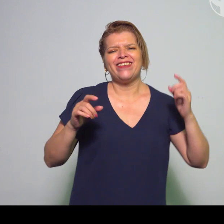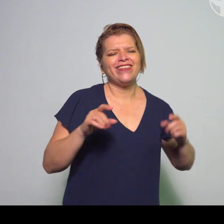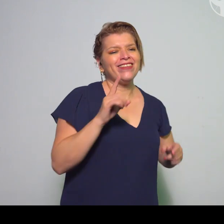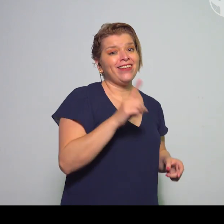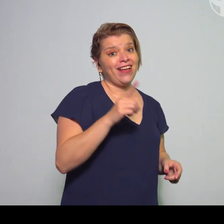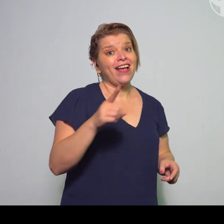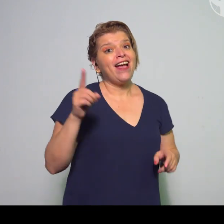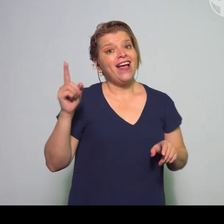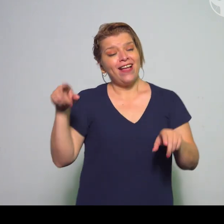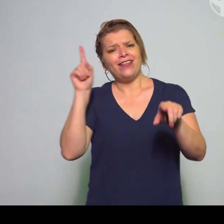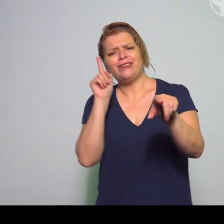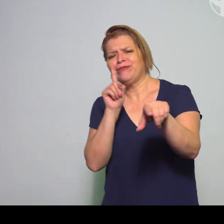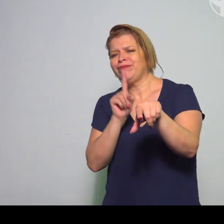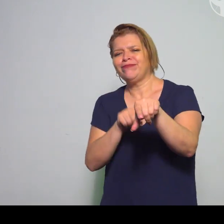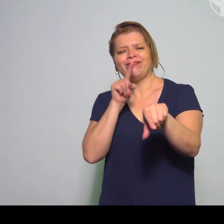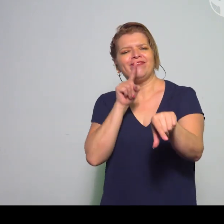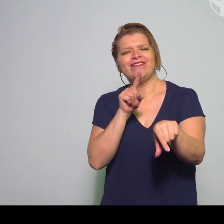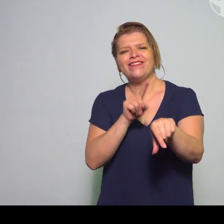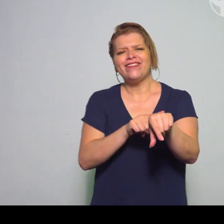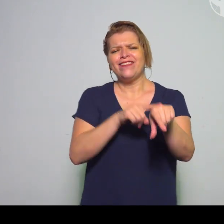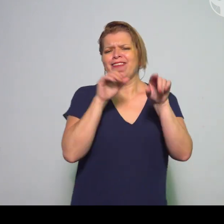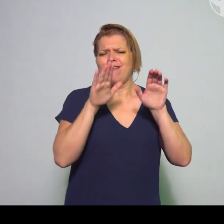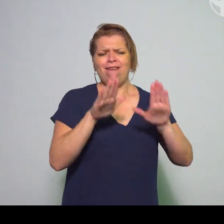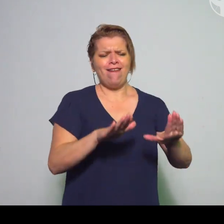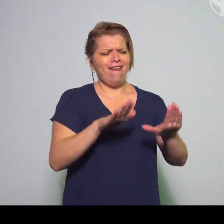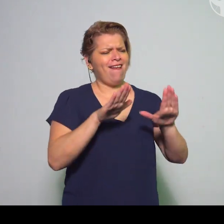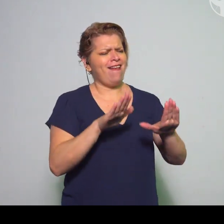En cada estación